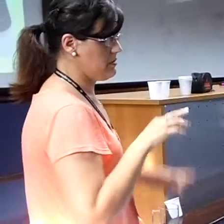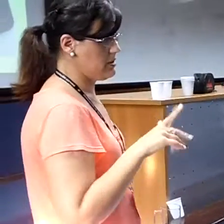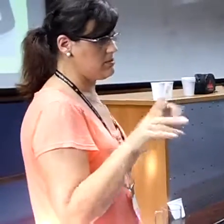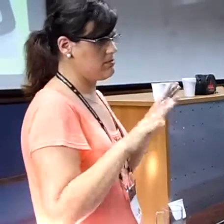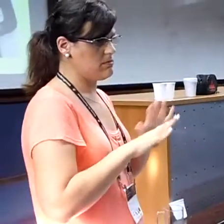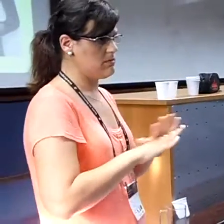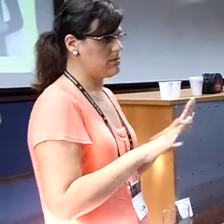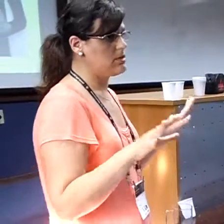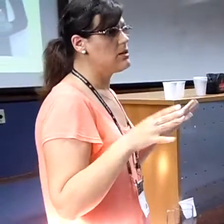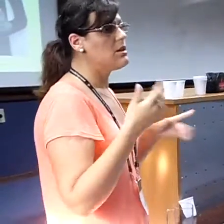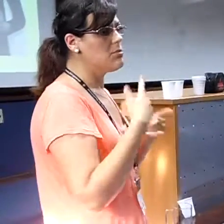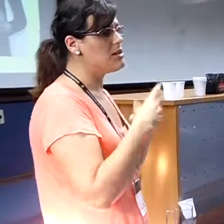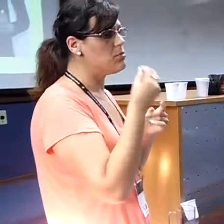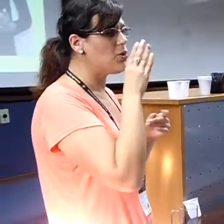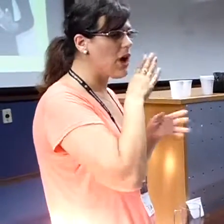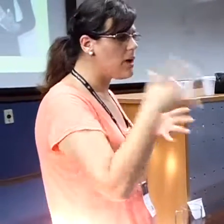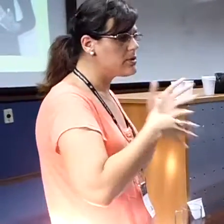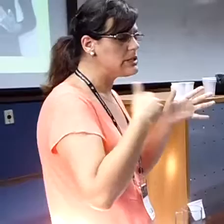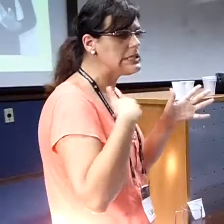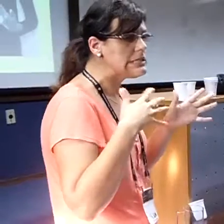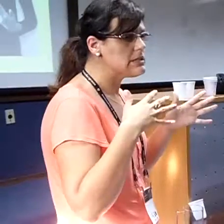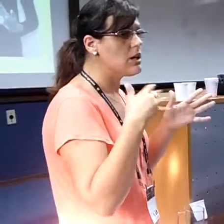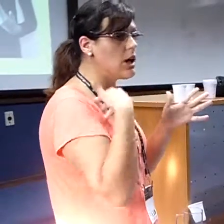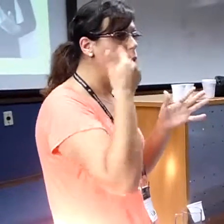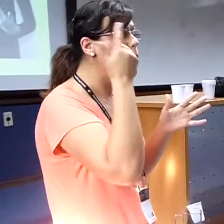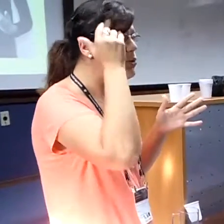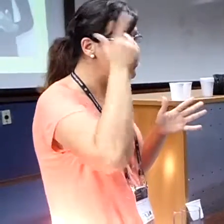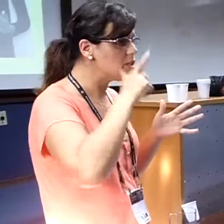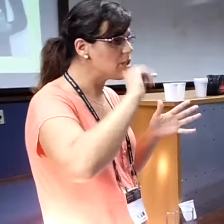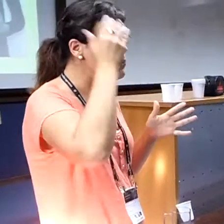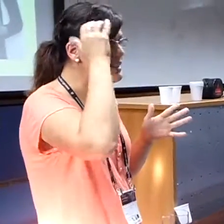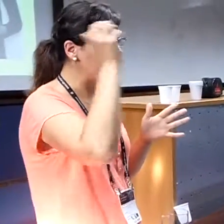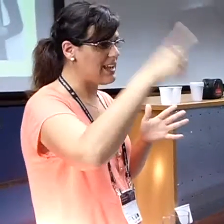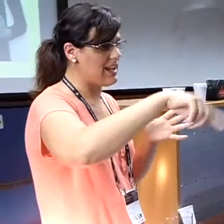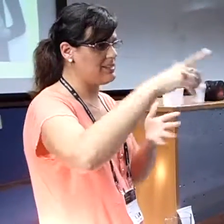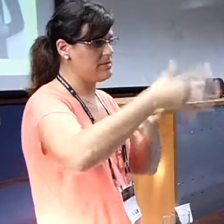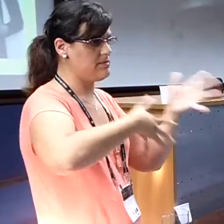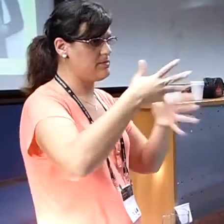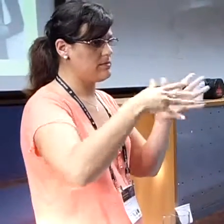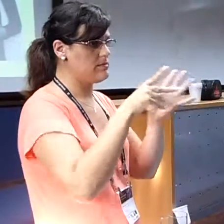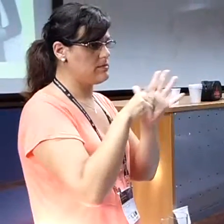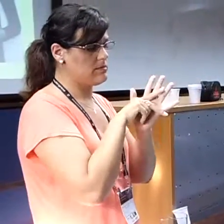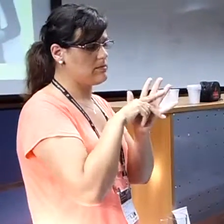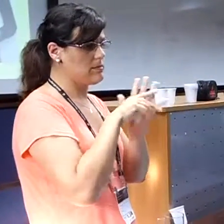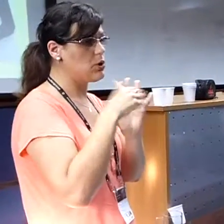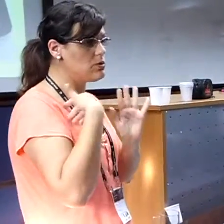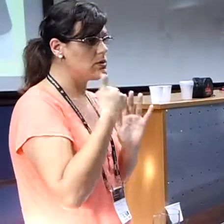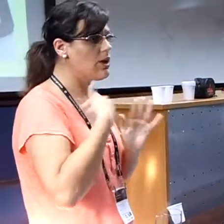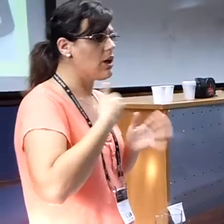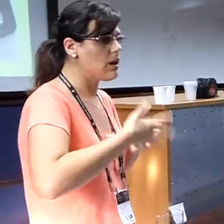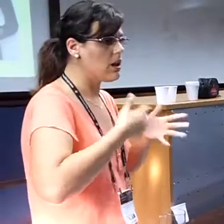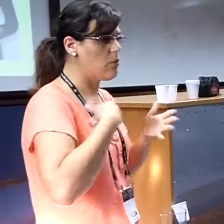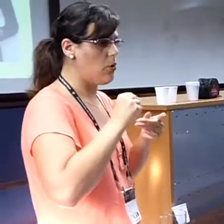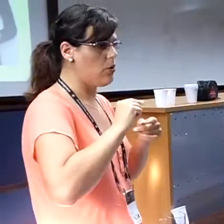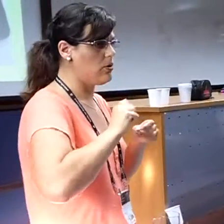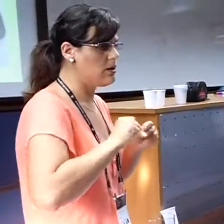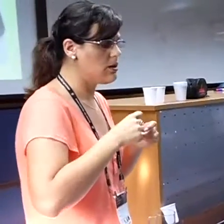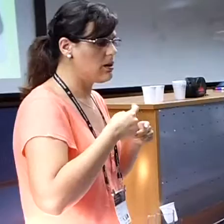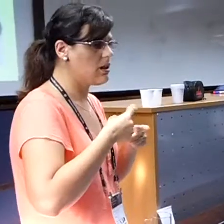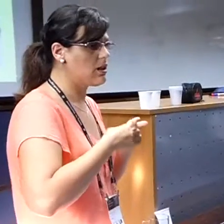em Portugal. Também são línguas diferentes. Né? Enfim, eu conseguia entender, né, as pessoas sinalizando, né, mas eu